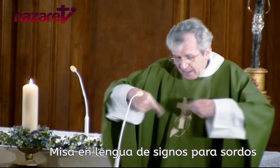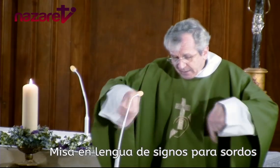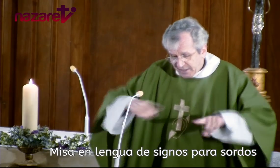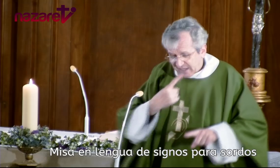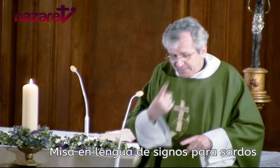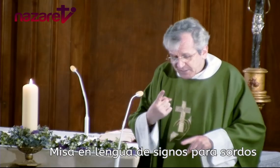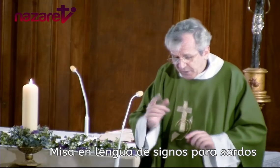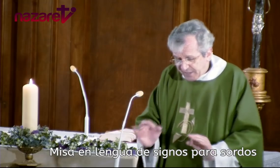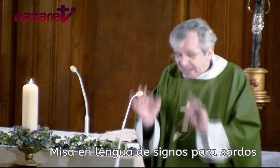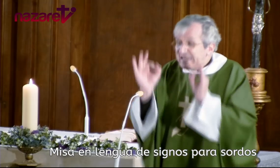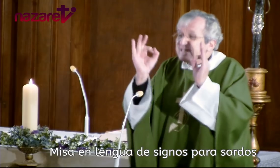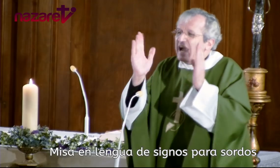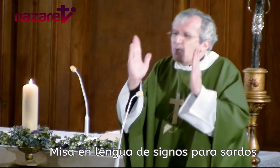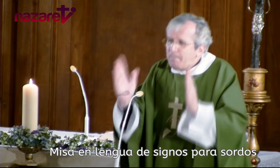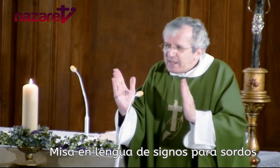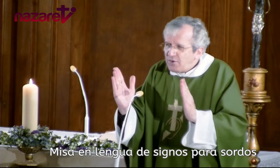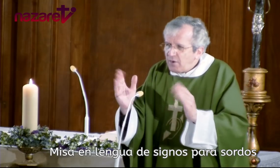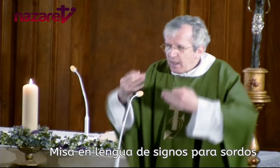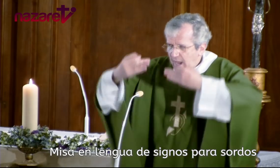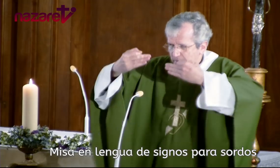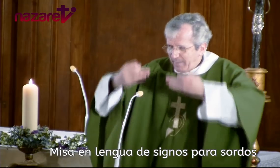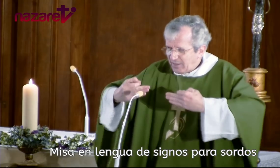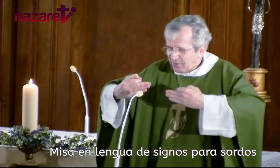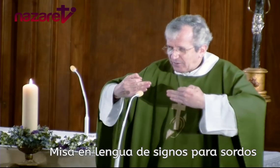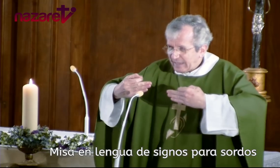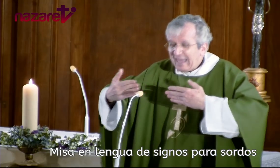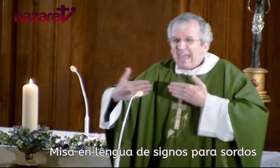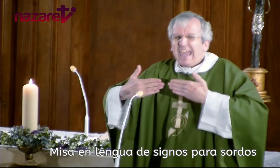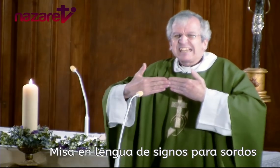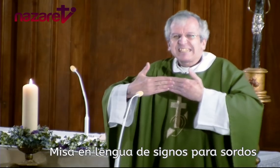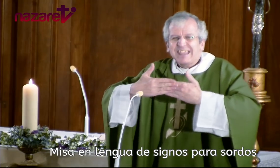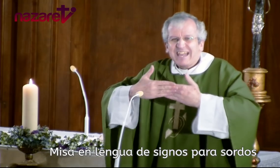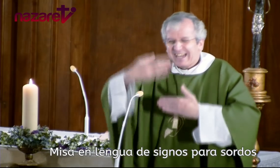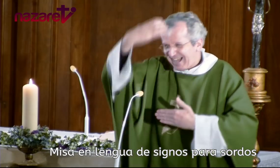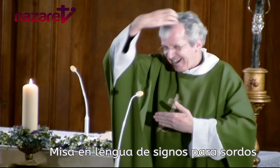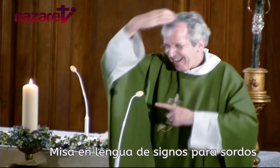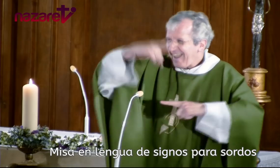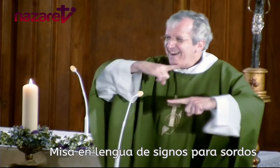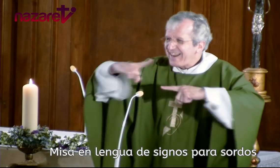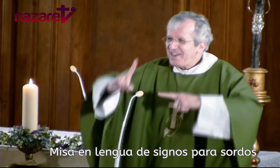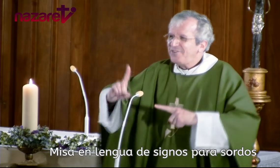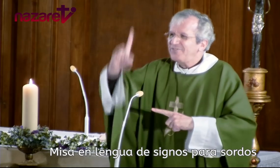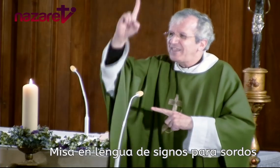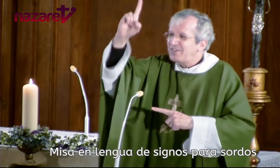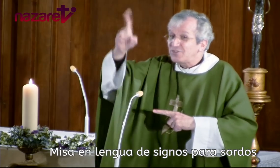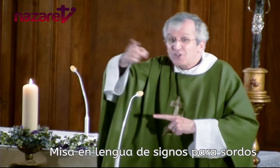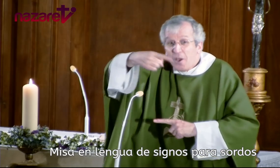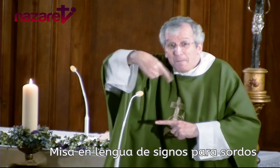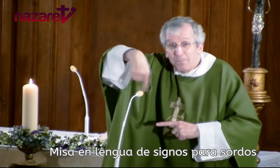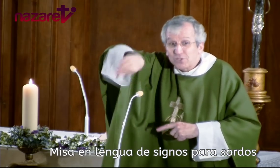dice a sí mismo, dice, se ha cumplido el momento, está cerca el reino de Dios,